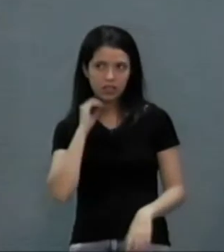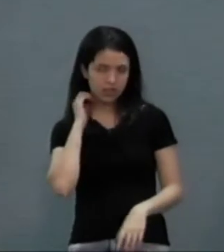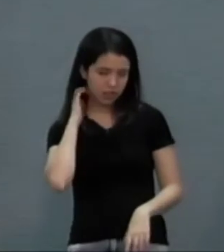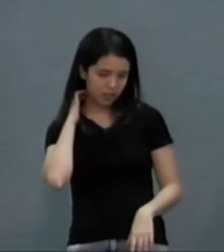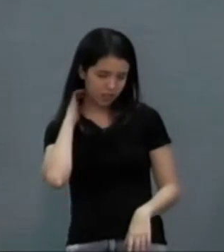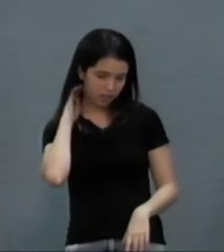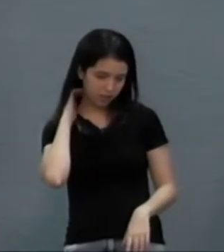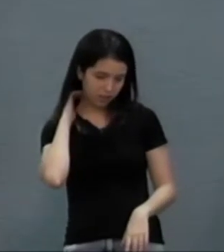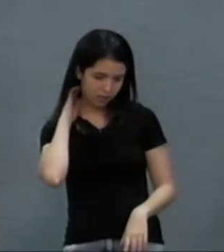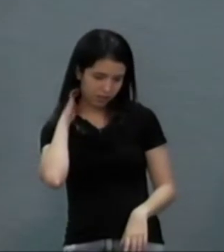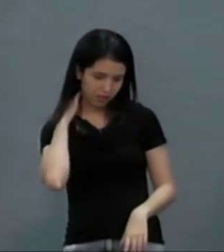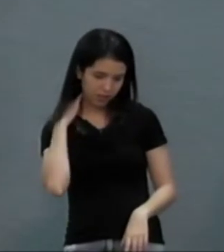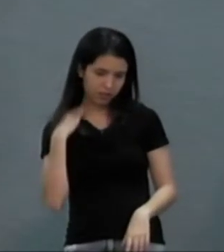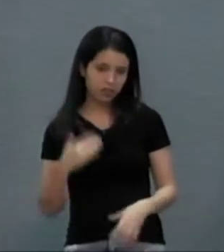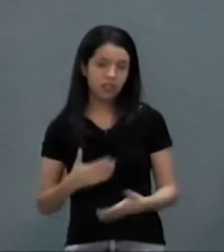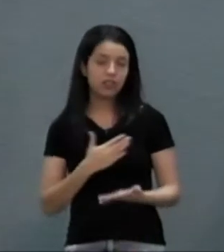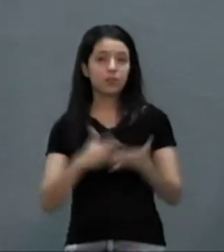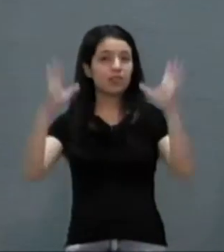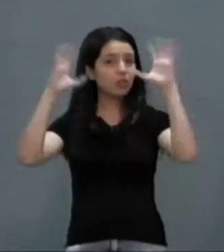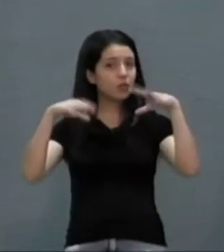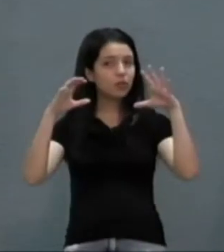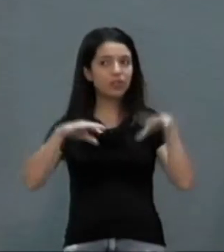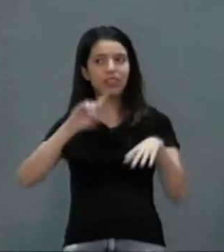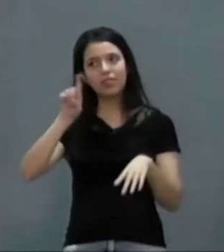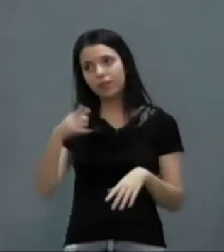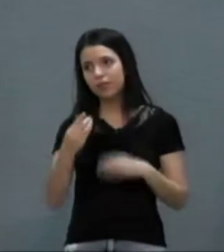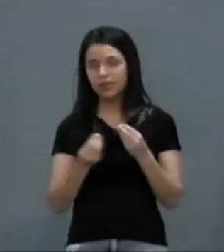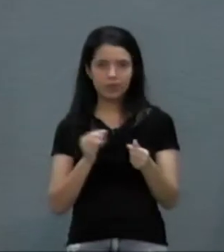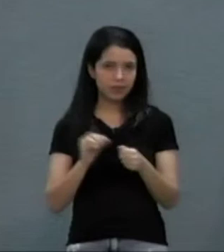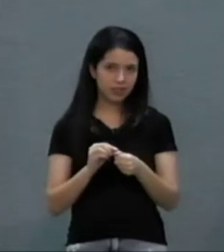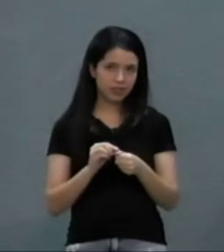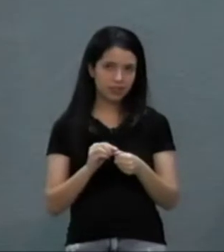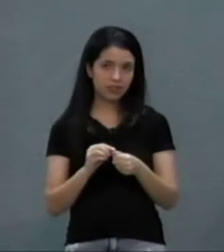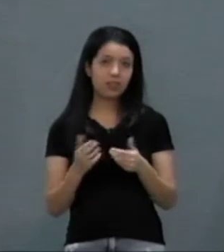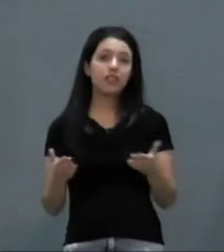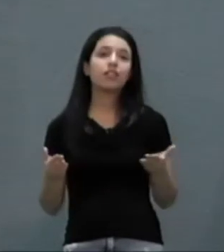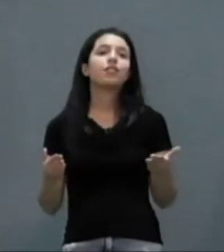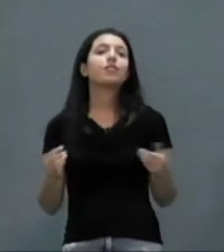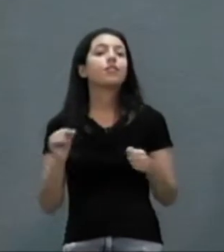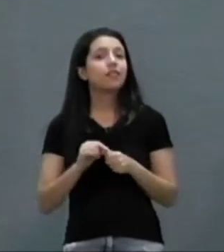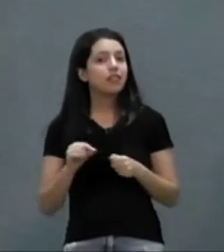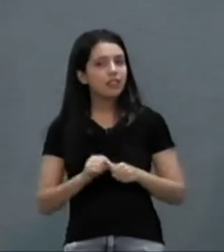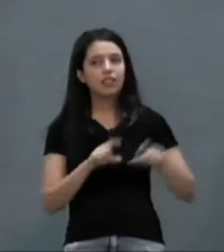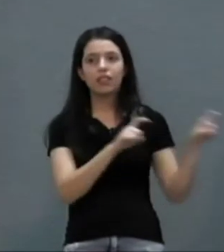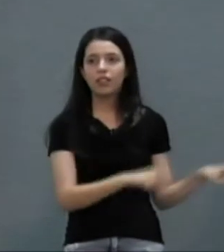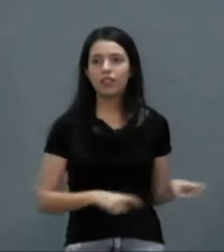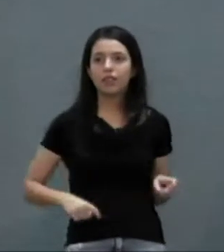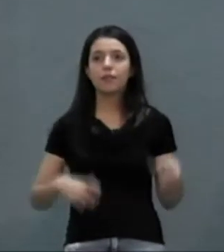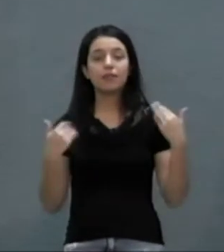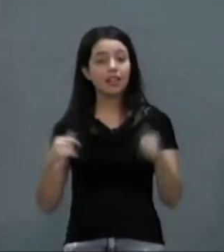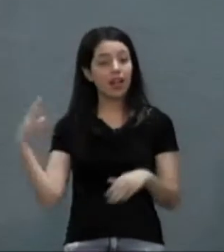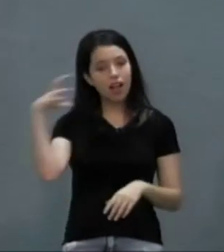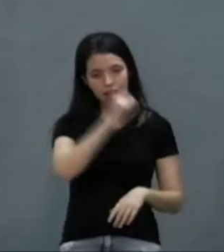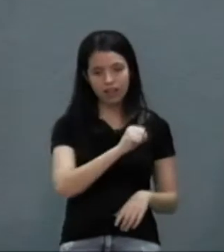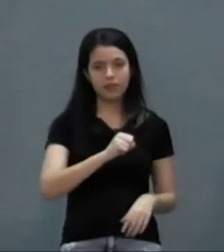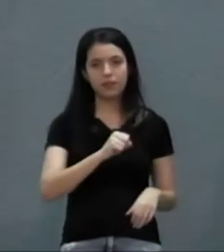não é desculpa, não tem mais, porque acho que começa a chover. Aí vem a desculpa da chuva. Então vamos fazer essa área rural, vamos acelerar. O prefeito me